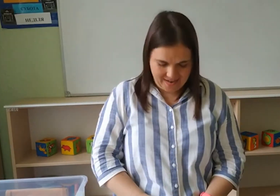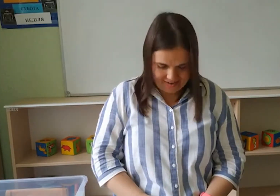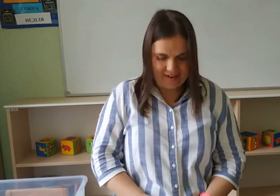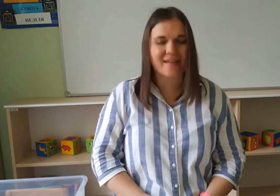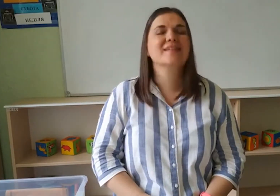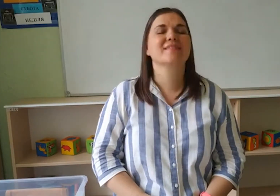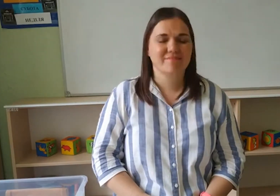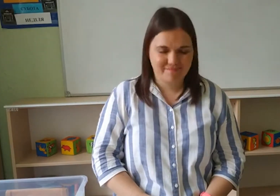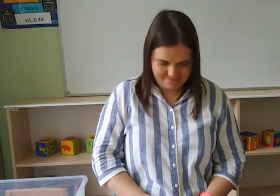Так.